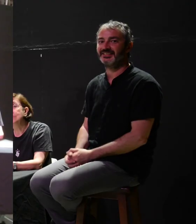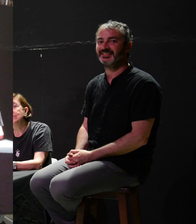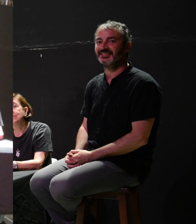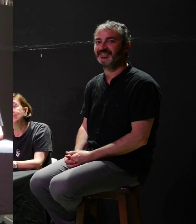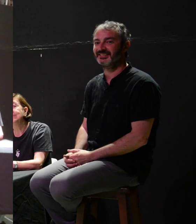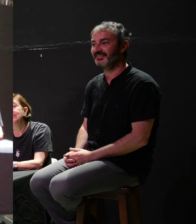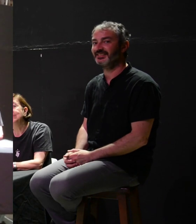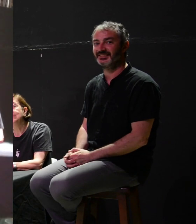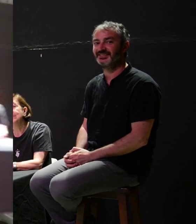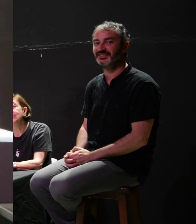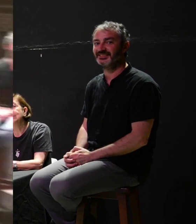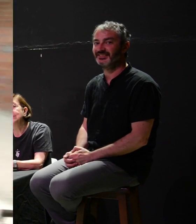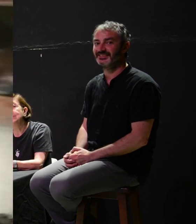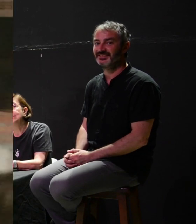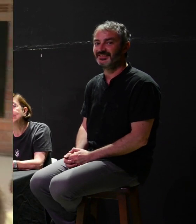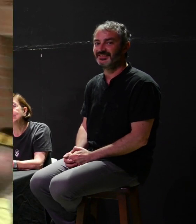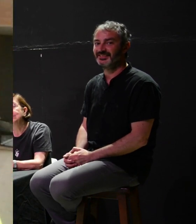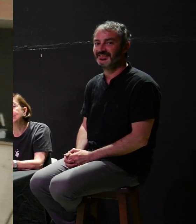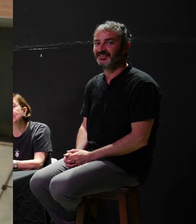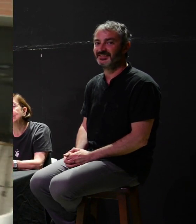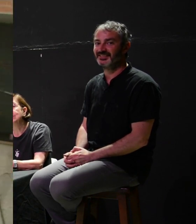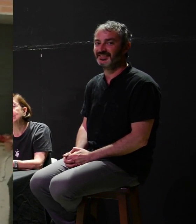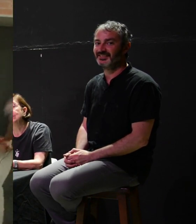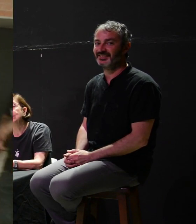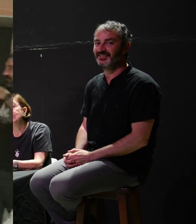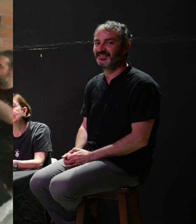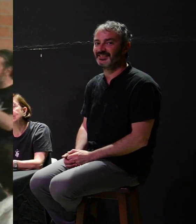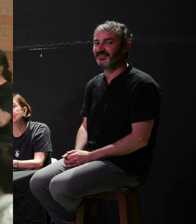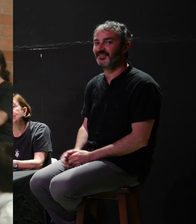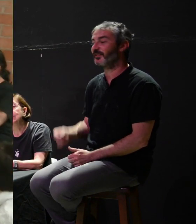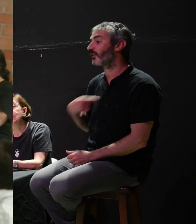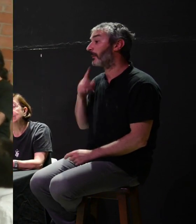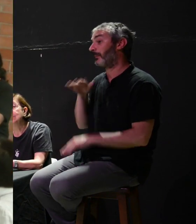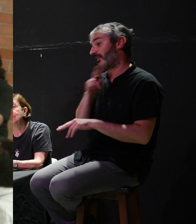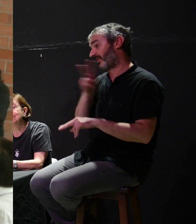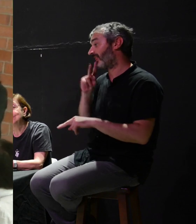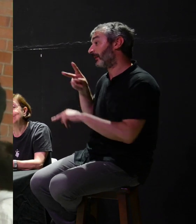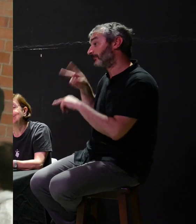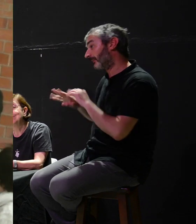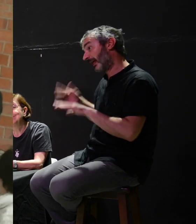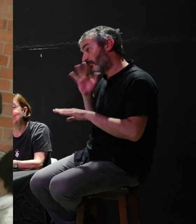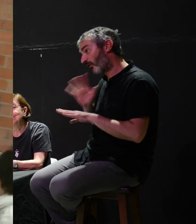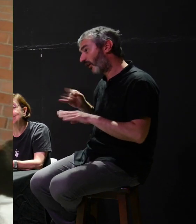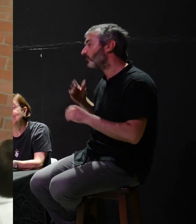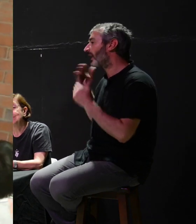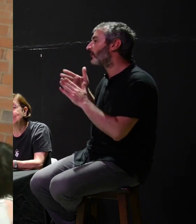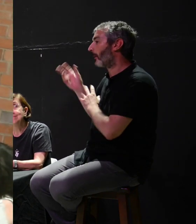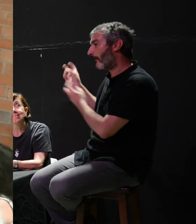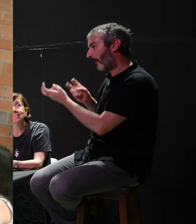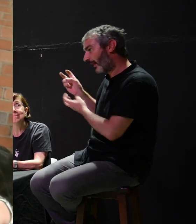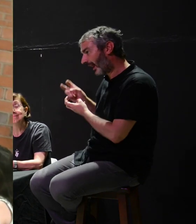Ok. Sí. Si no sap greu, bueno, una mica ja el que ha dit l'Agus, que gràcies per haver vingut i